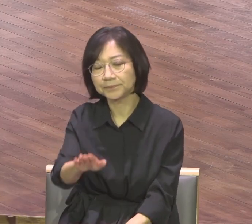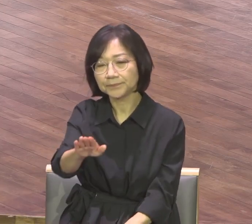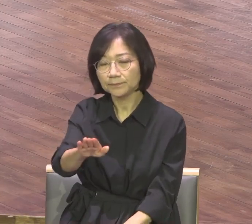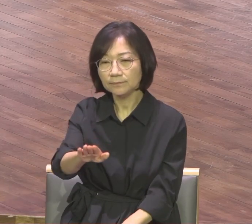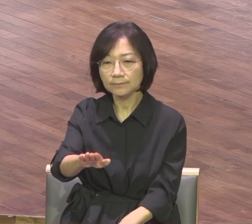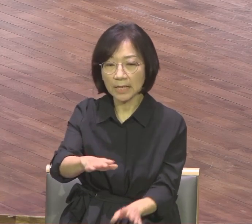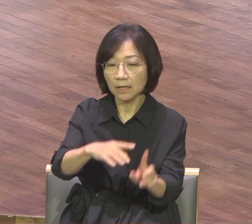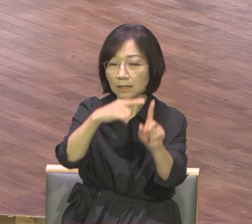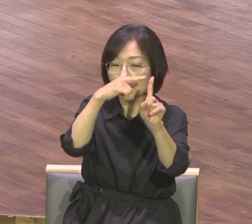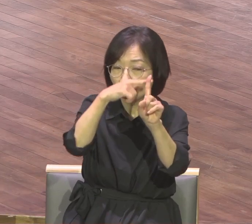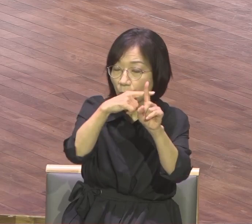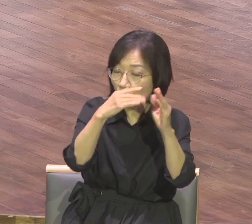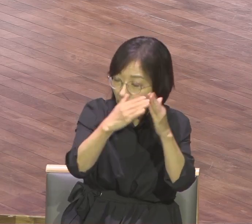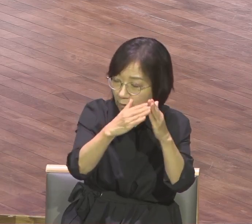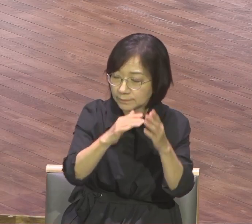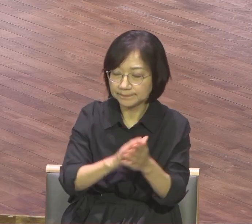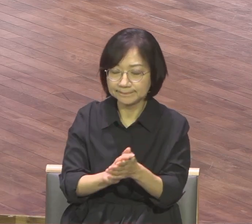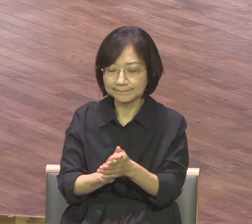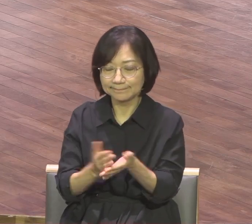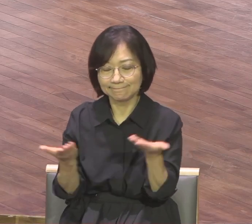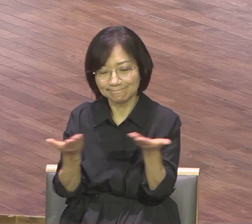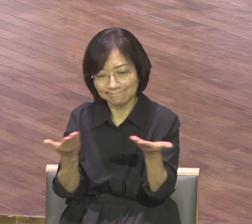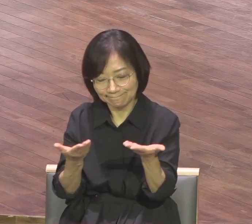교회에서나 직장에서나 사업장에서나